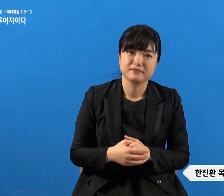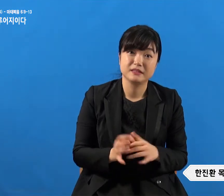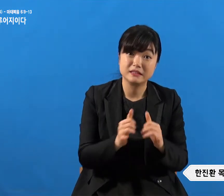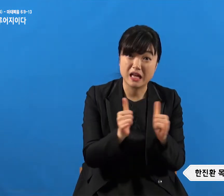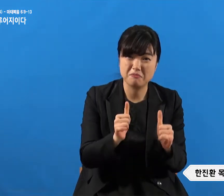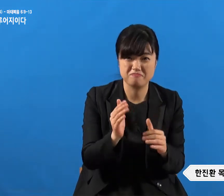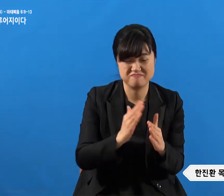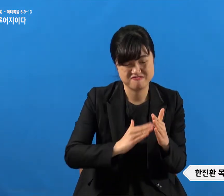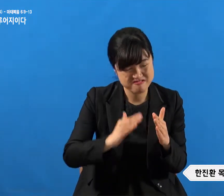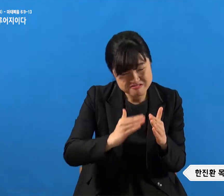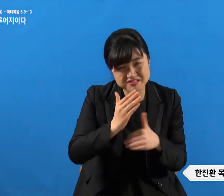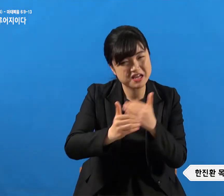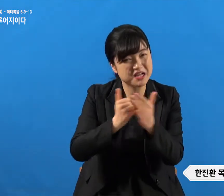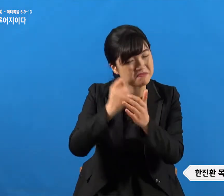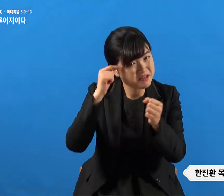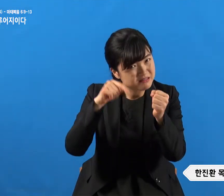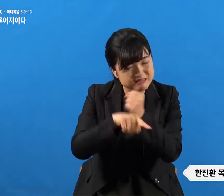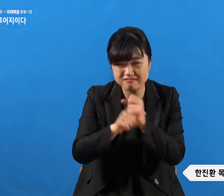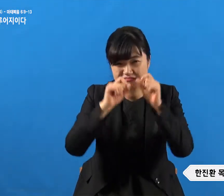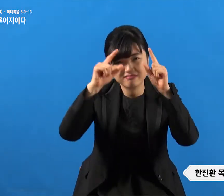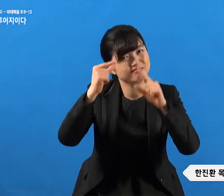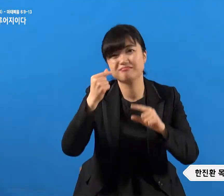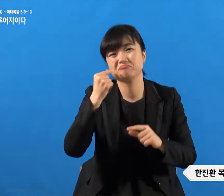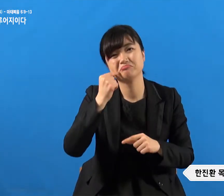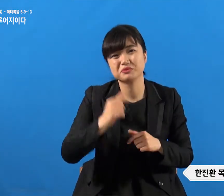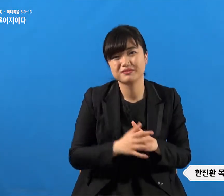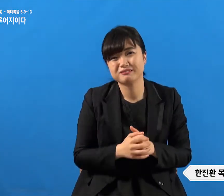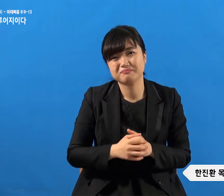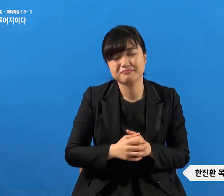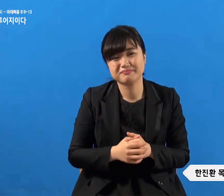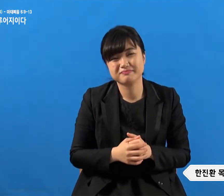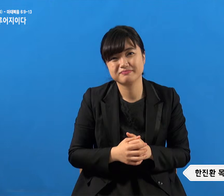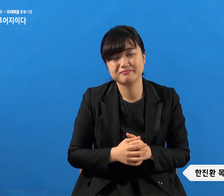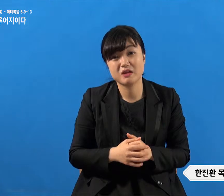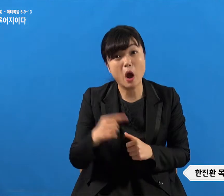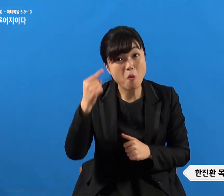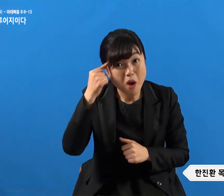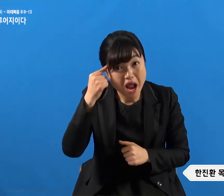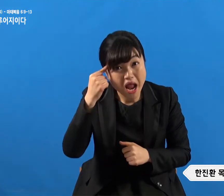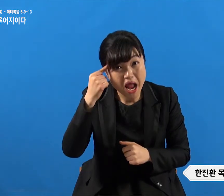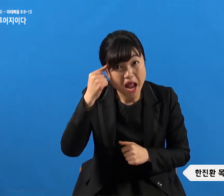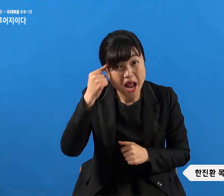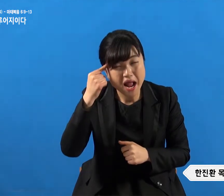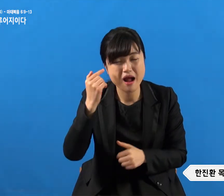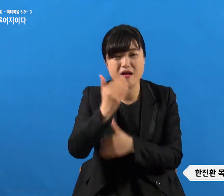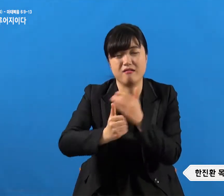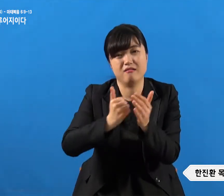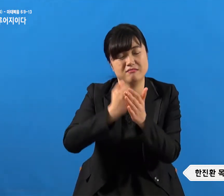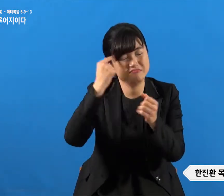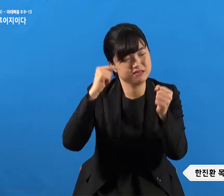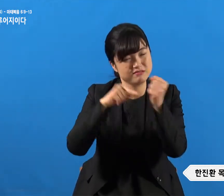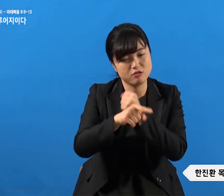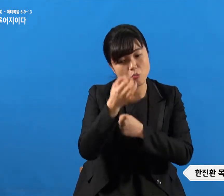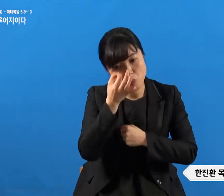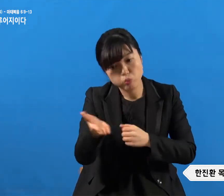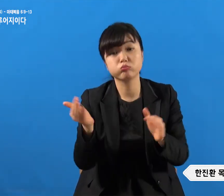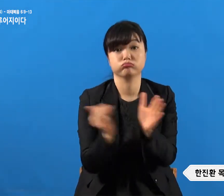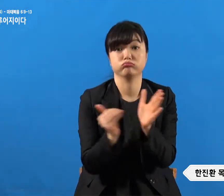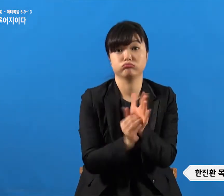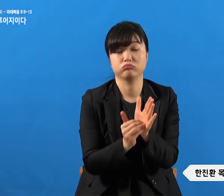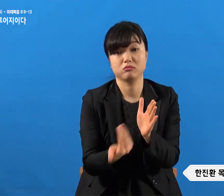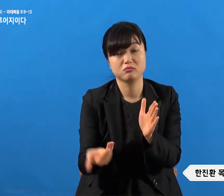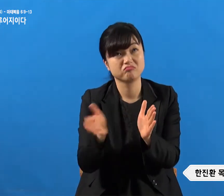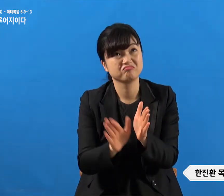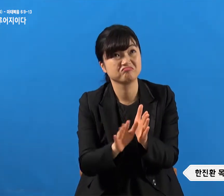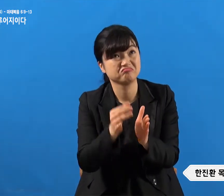그런 사람들은 절대로 하나님의 뜻을 깨달을 수가 없습니다. 왜냐하면 하나님께서 뜻을